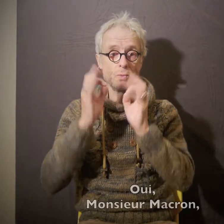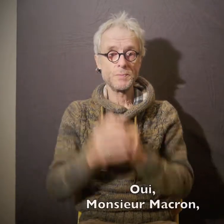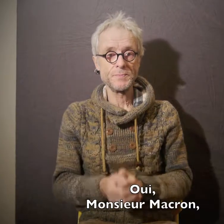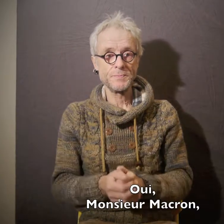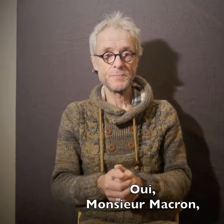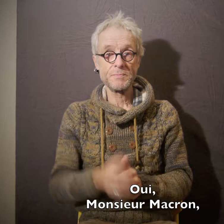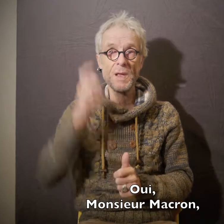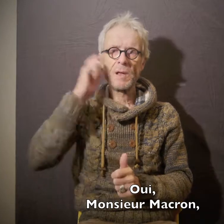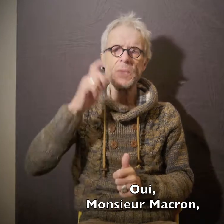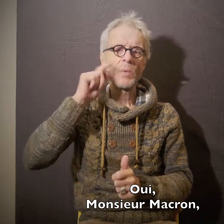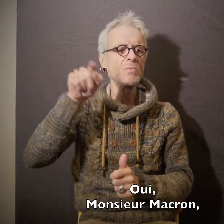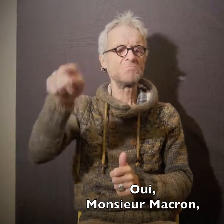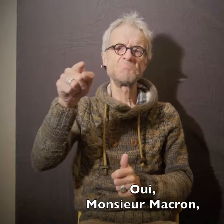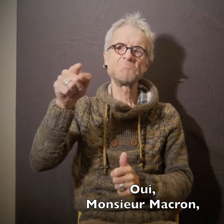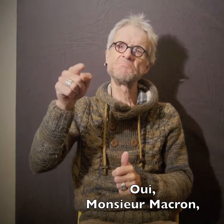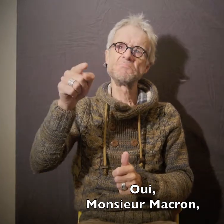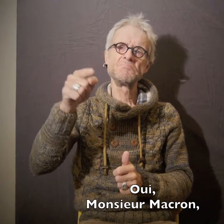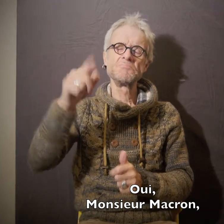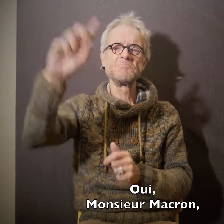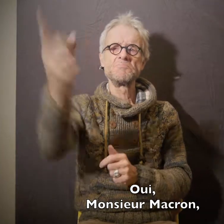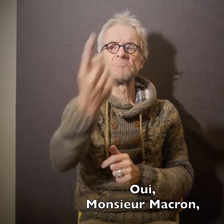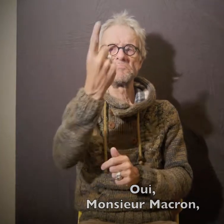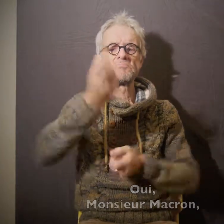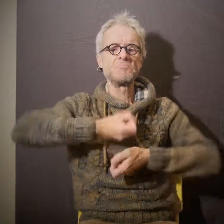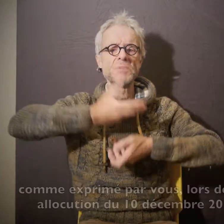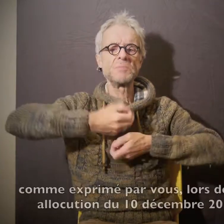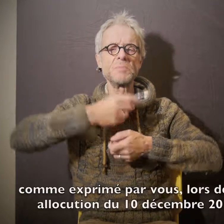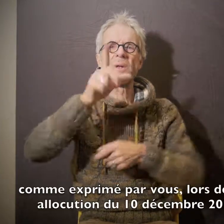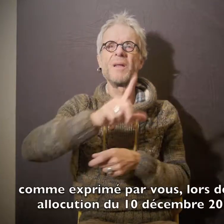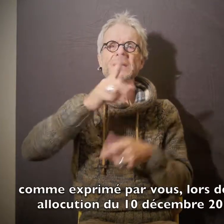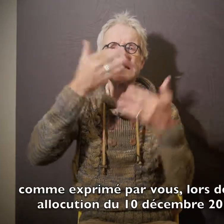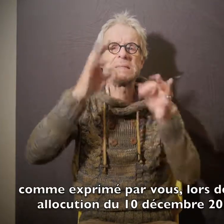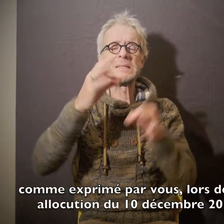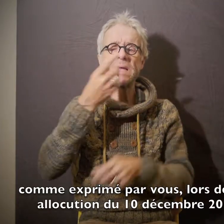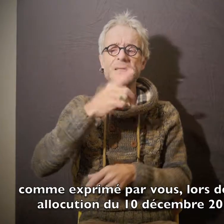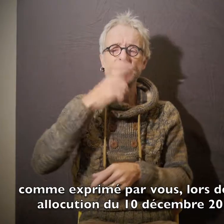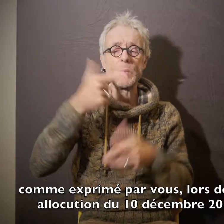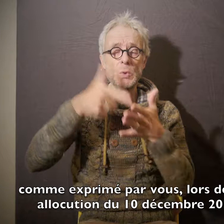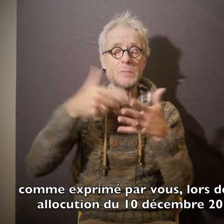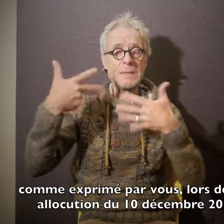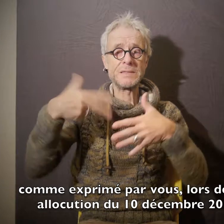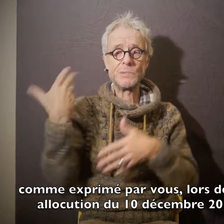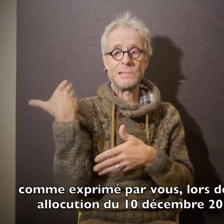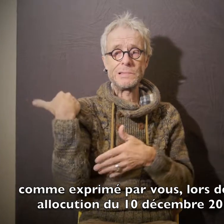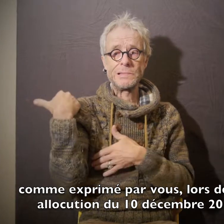Oui, Monsieur Macron, comme exprimé par vous lors de votre allocution du lundi 10 décembre